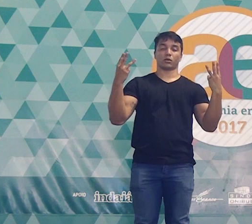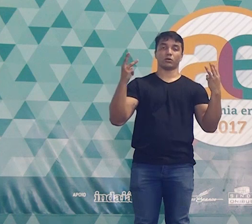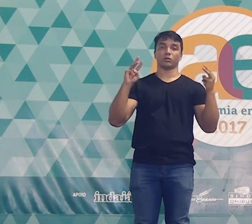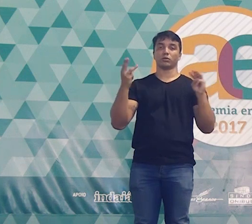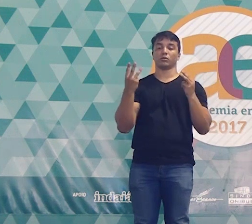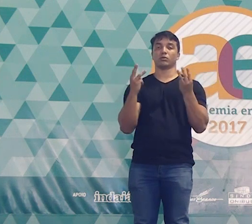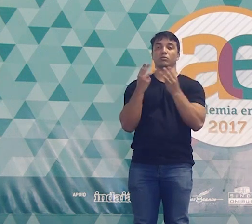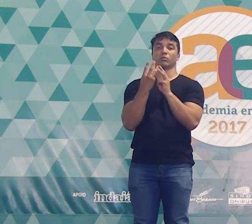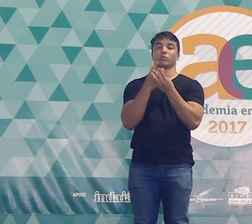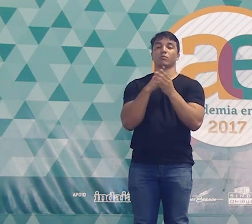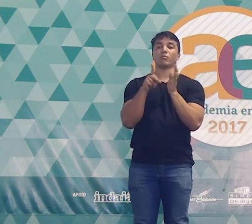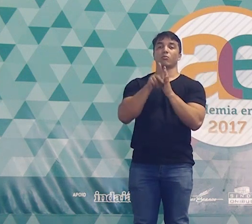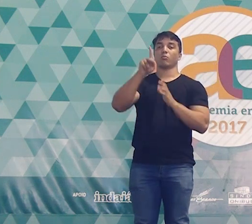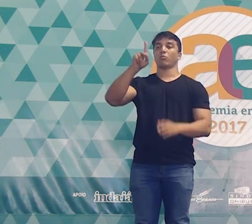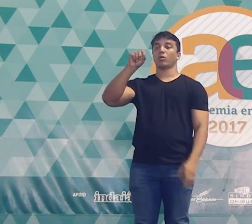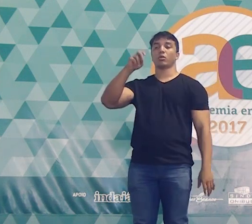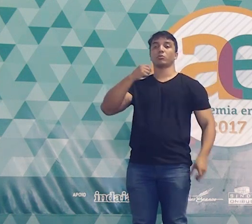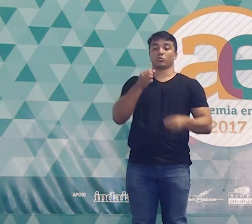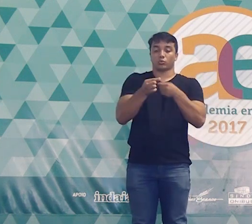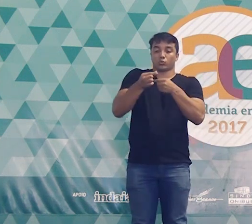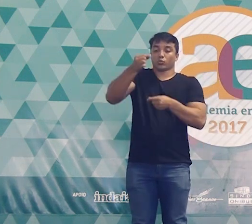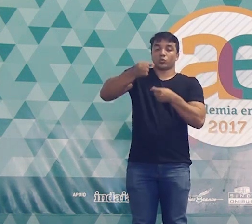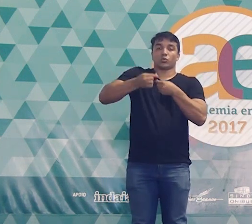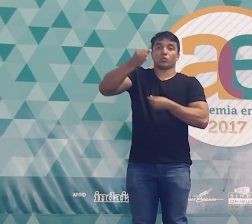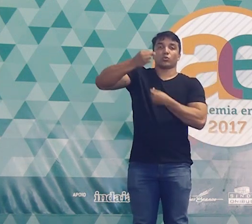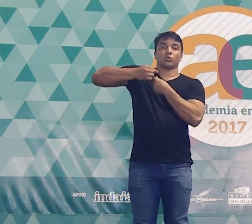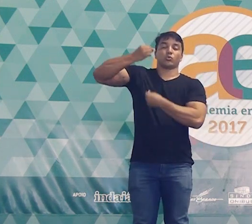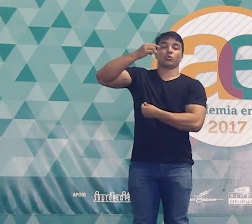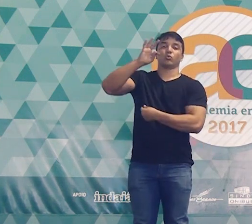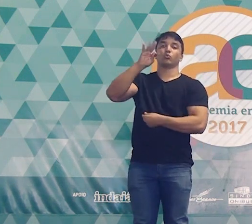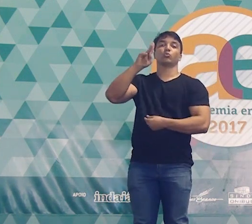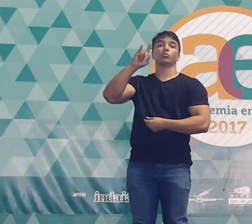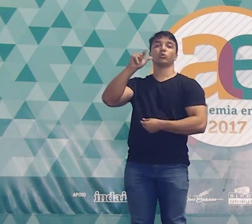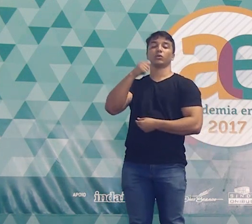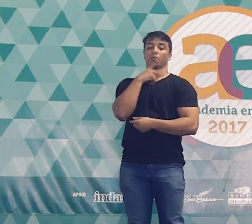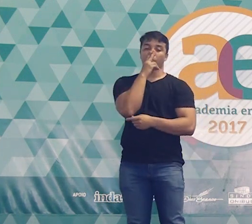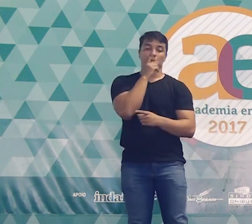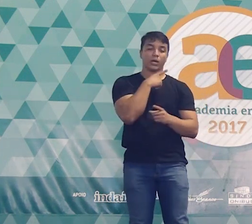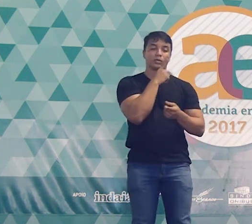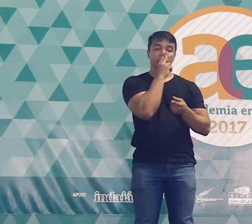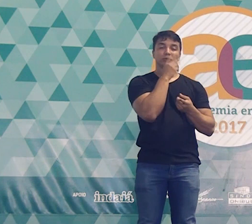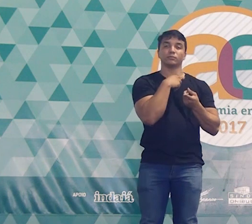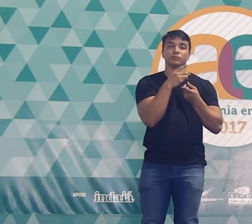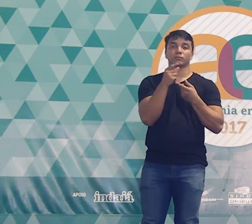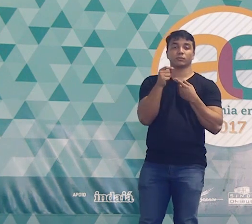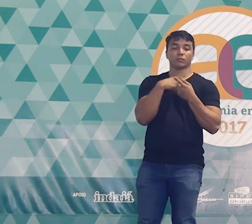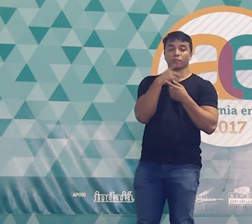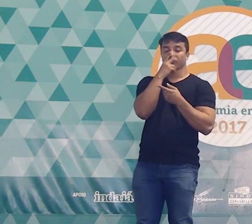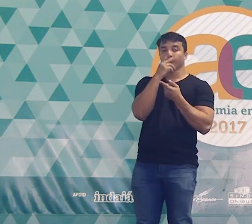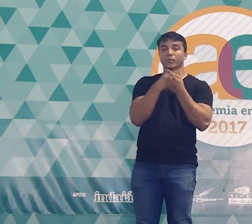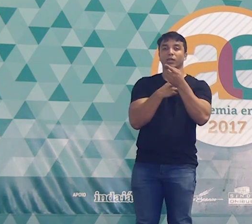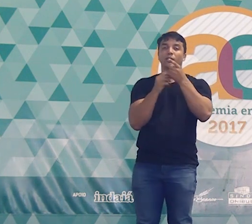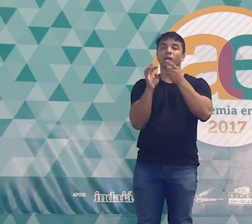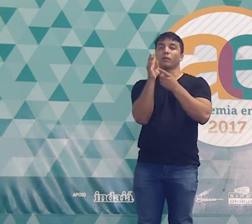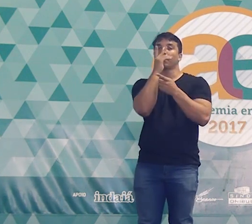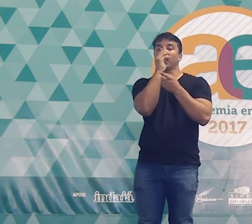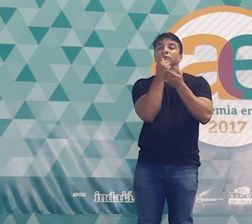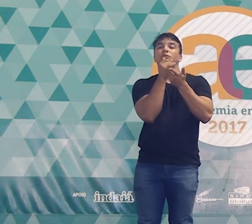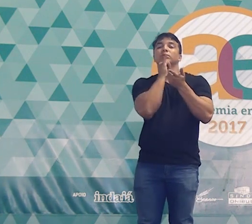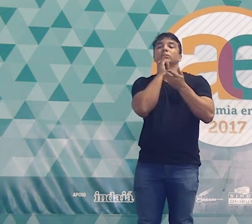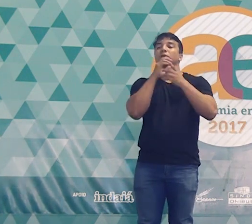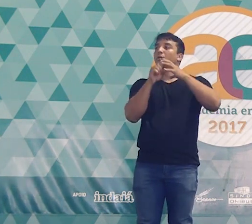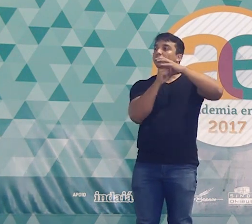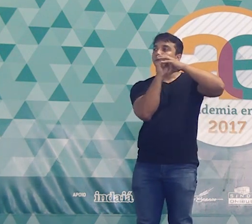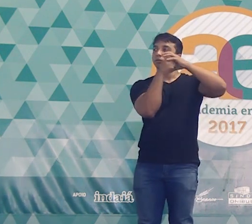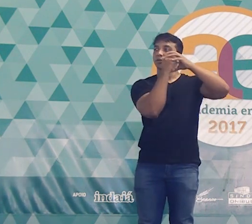de polímeros de tubulina. Eles formam tipo um Tzinho na prova, né? Você vê uma célula, você vai